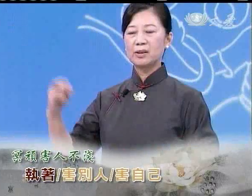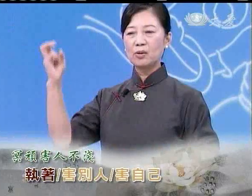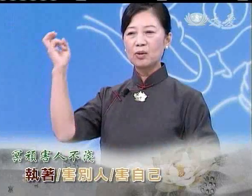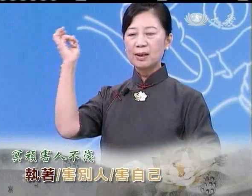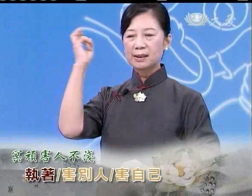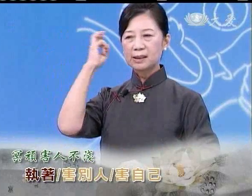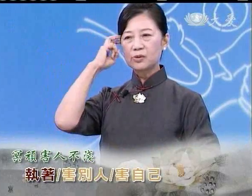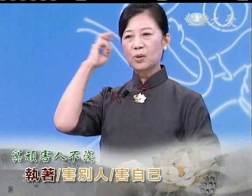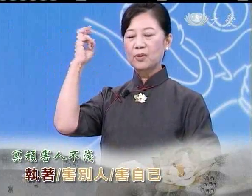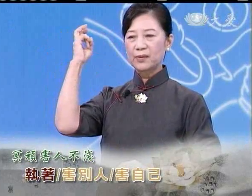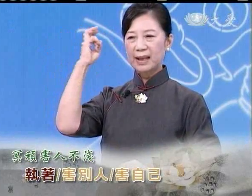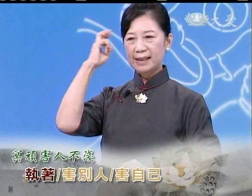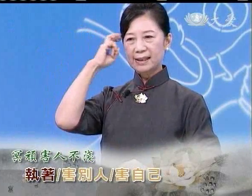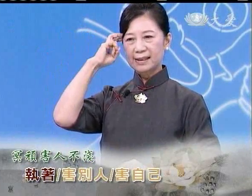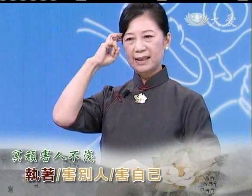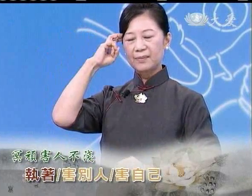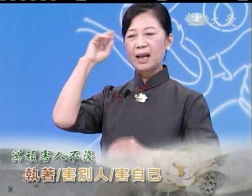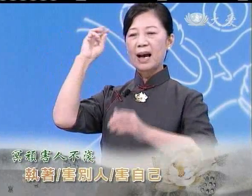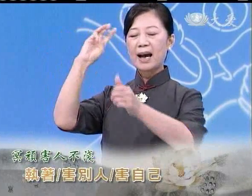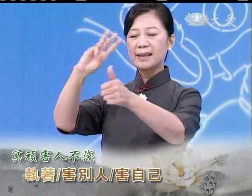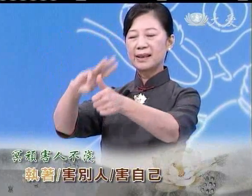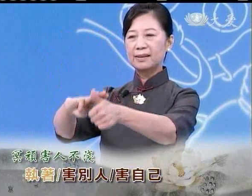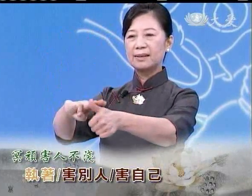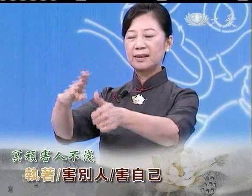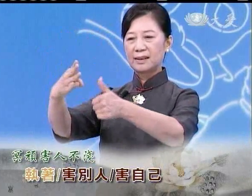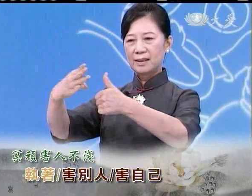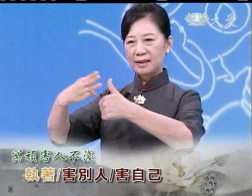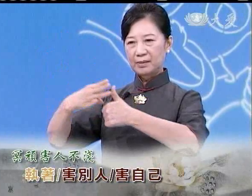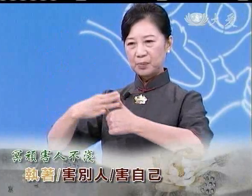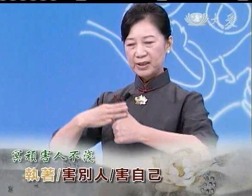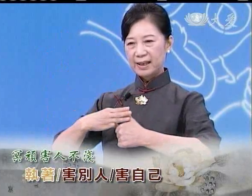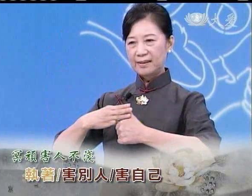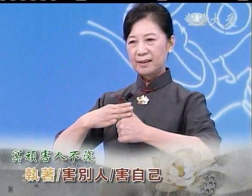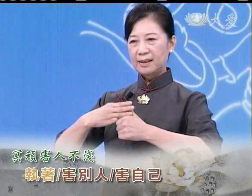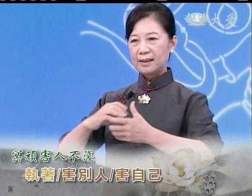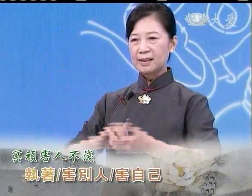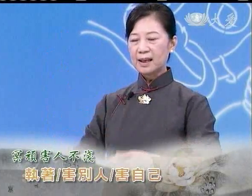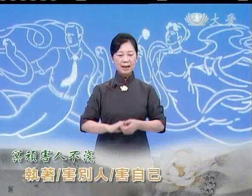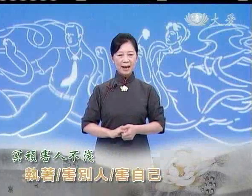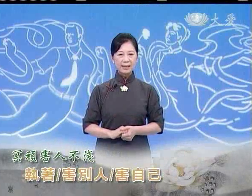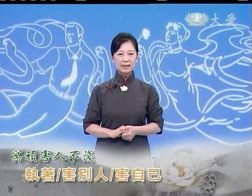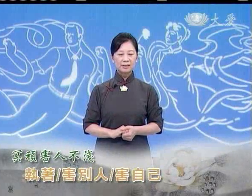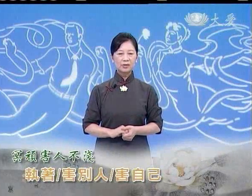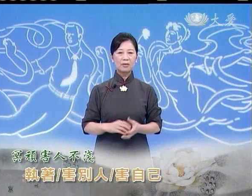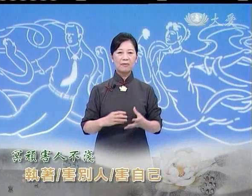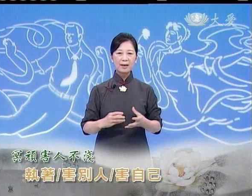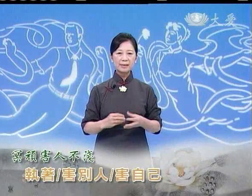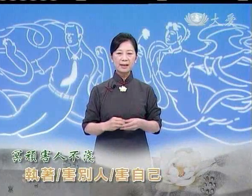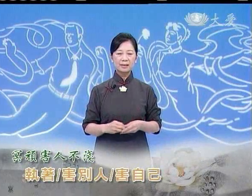也用直走来呈现，害人不浅。那这个害人是有方向的，